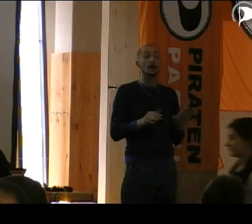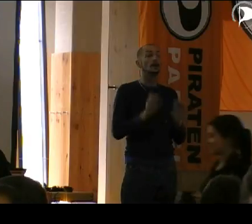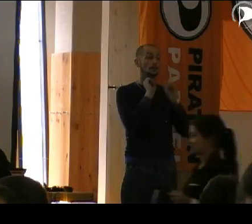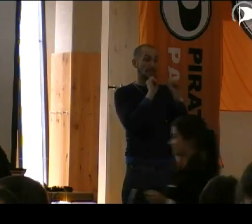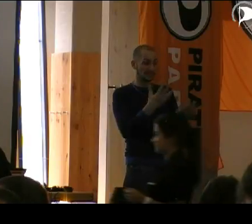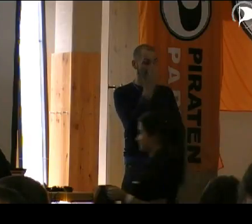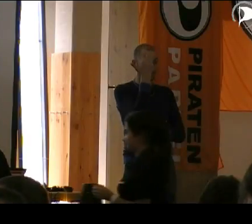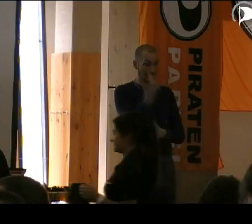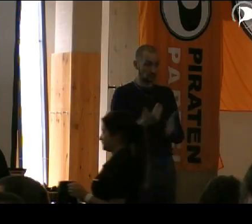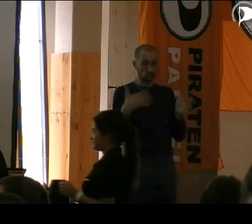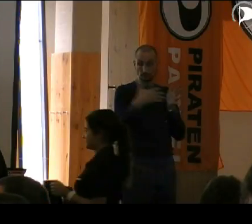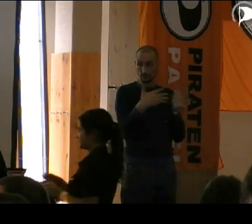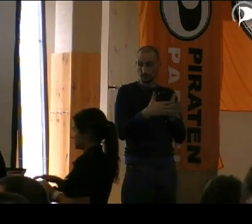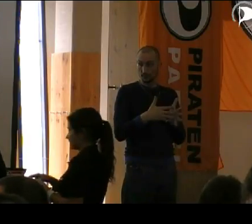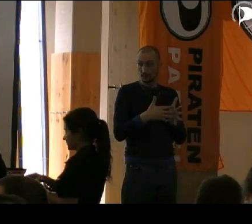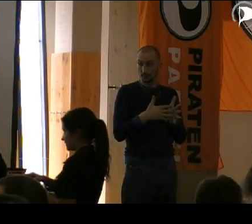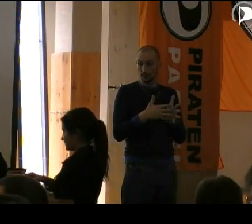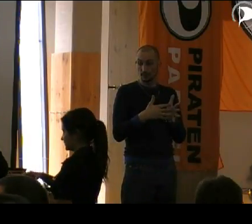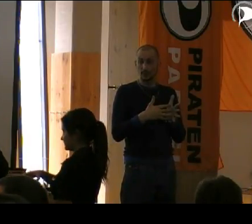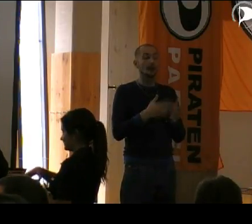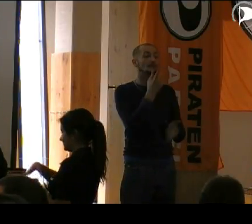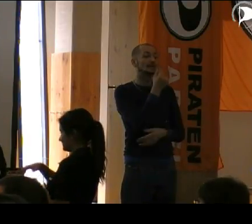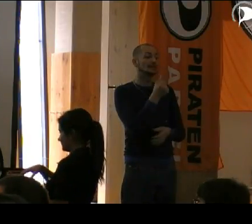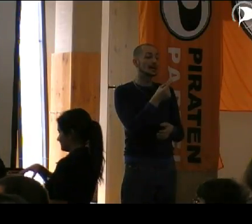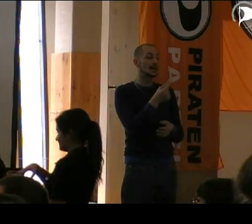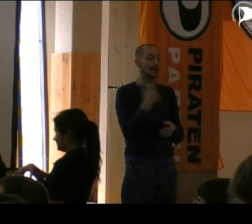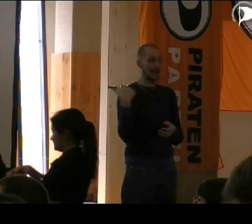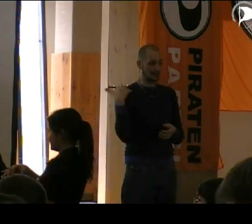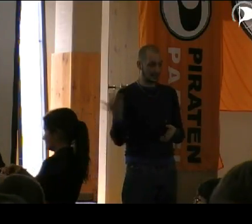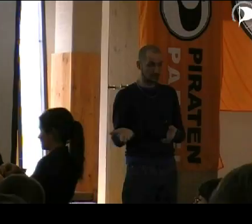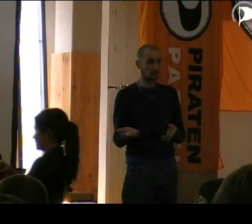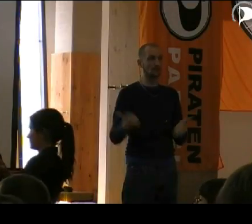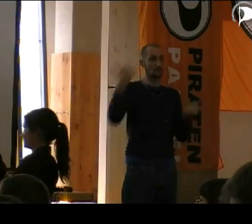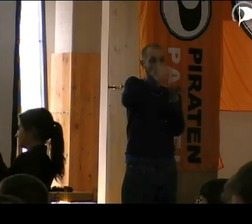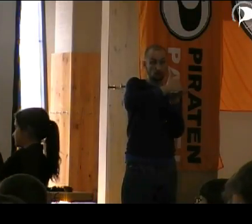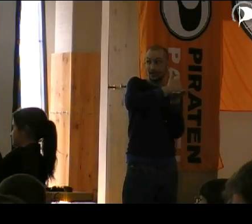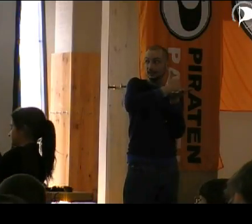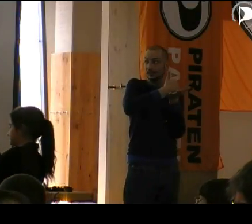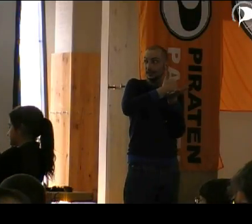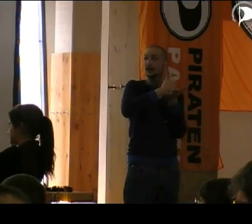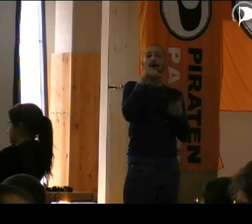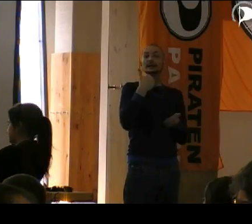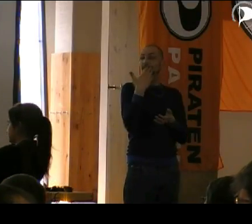kommen wir zum nächsten tagesordnungspunkt verhalten etwas besonderes für den bericht